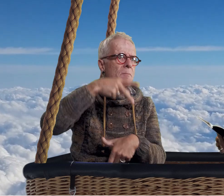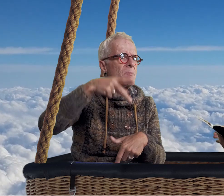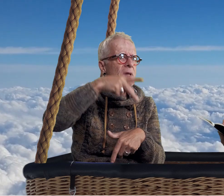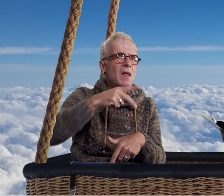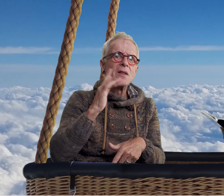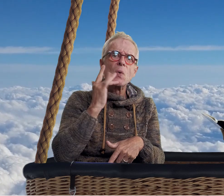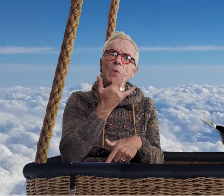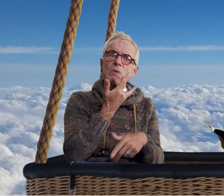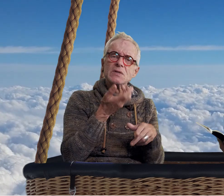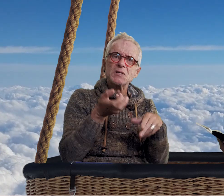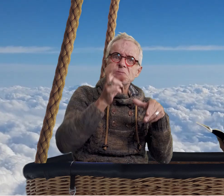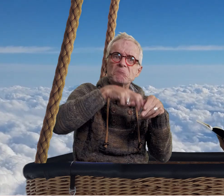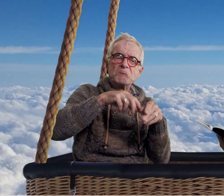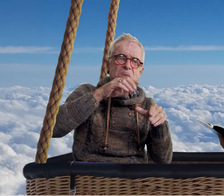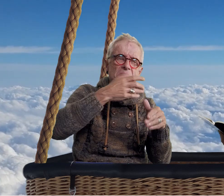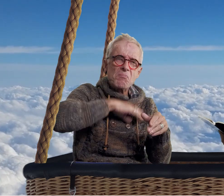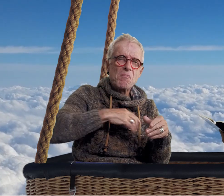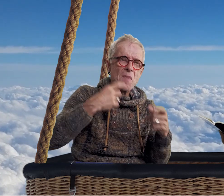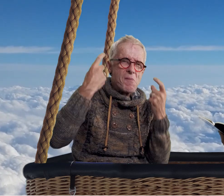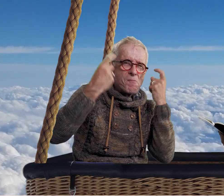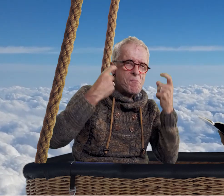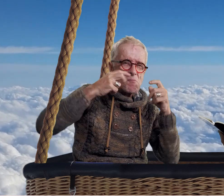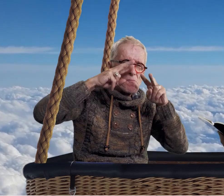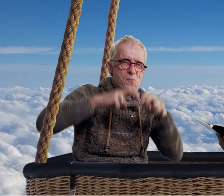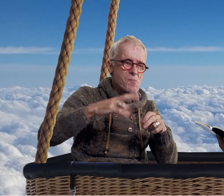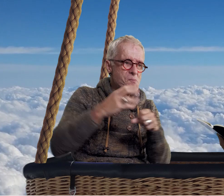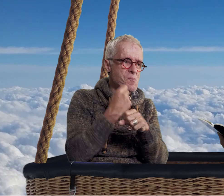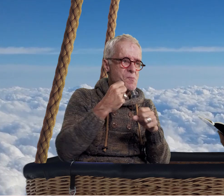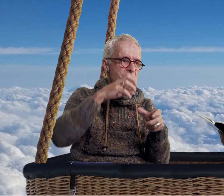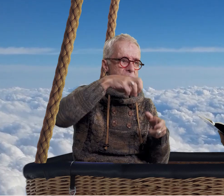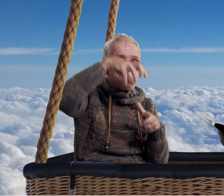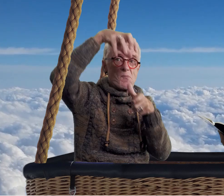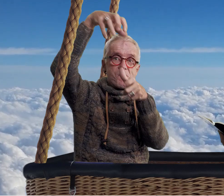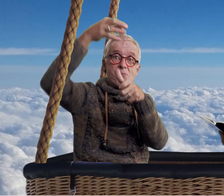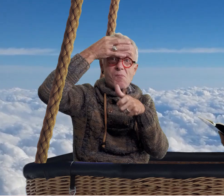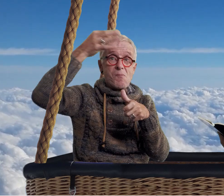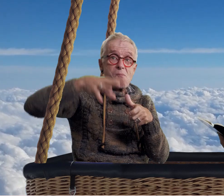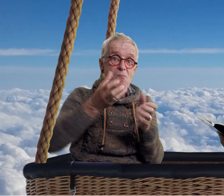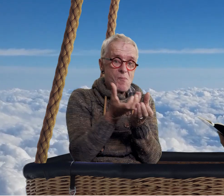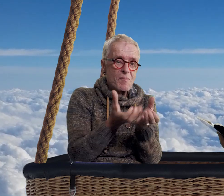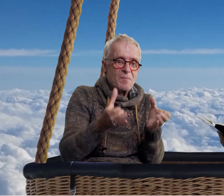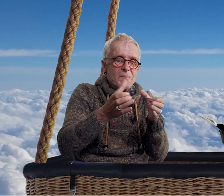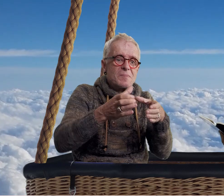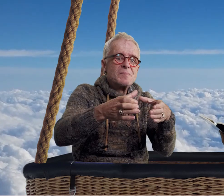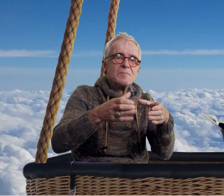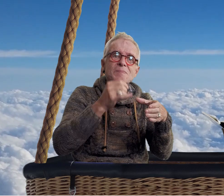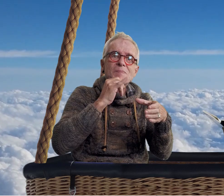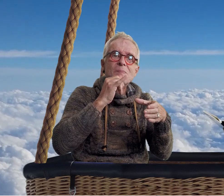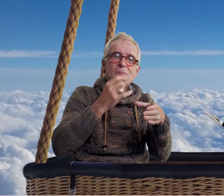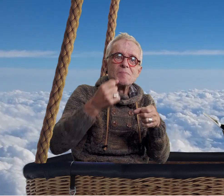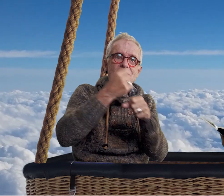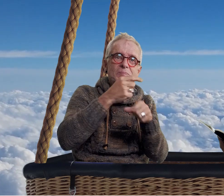et, à force d'intrigue, il obtient de partir. Il n'avait pas encore inventé cette nacelle qui rend les manœuvres faciles et une